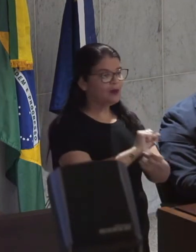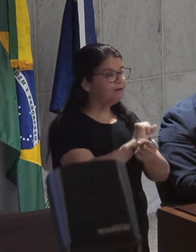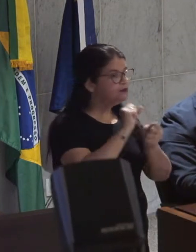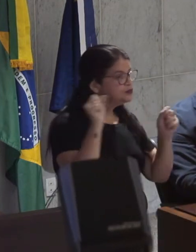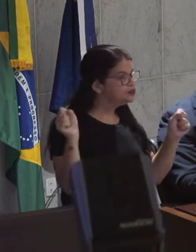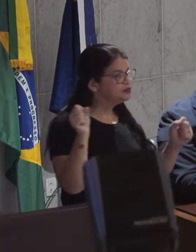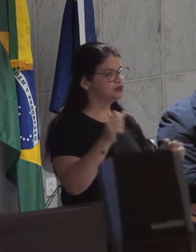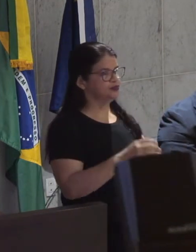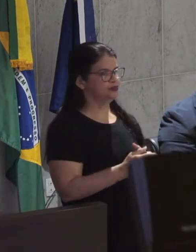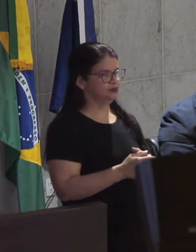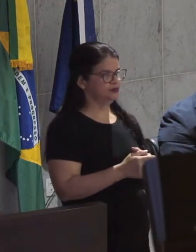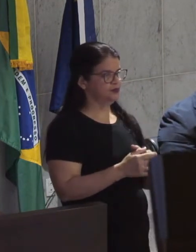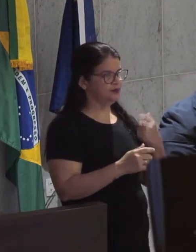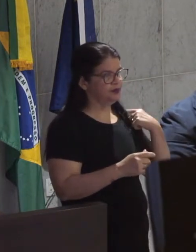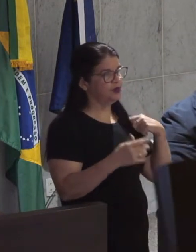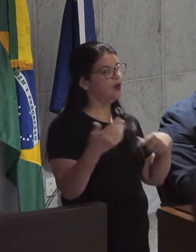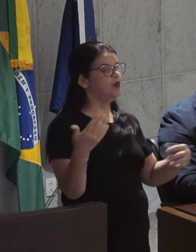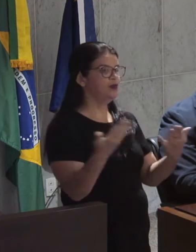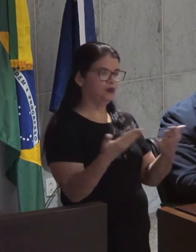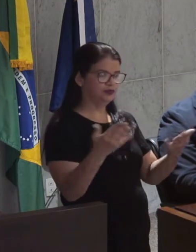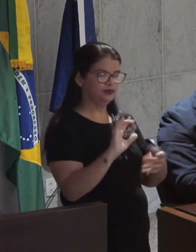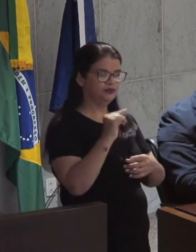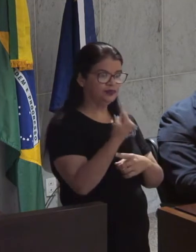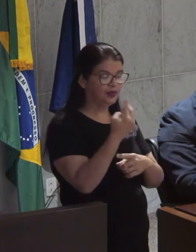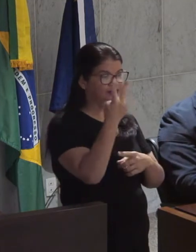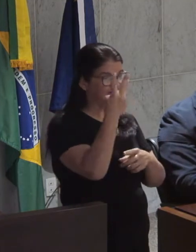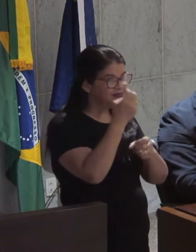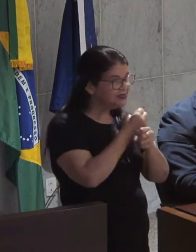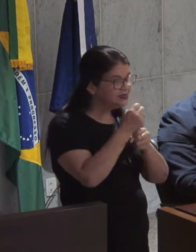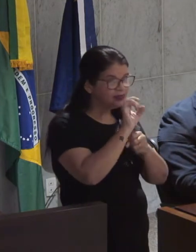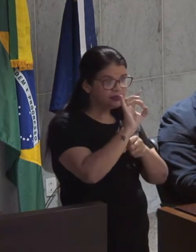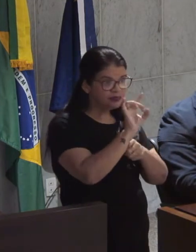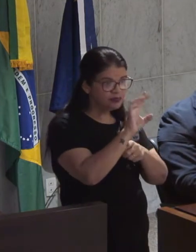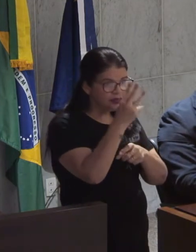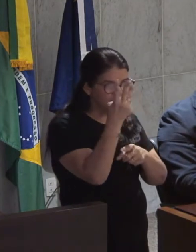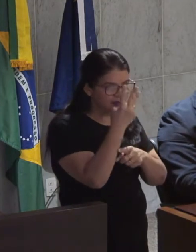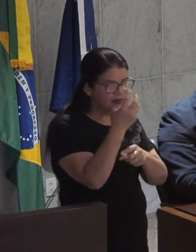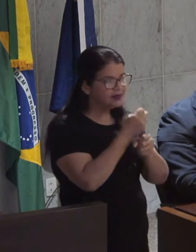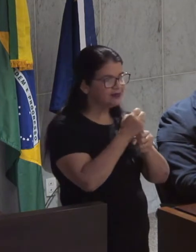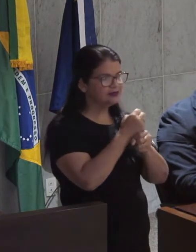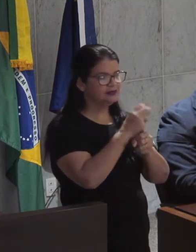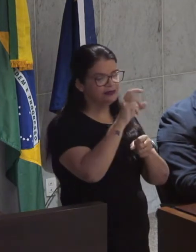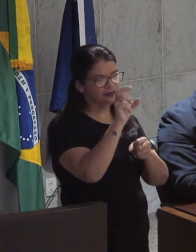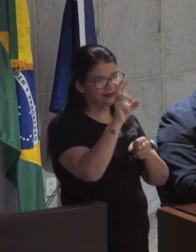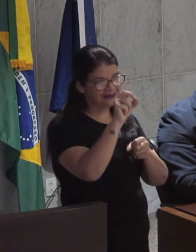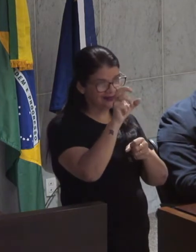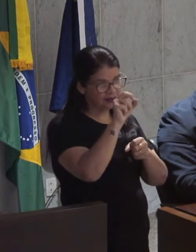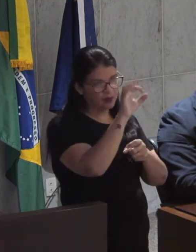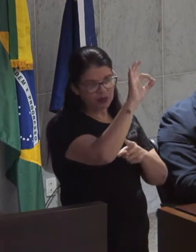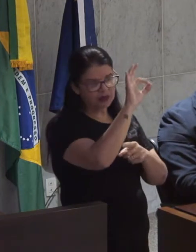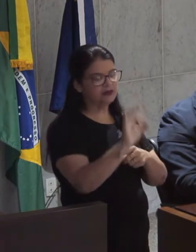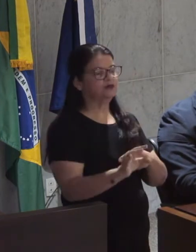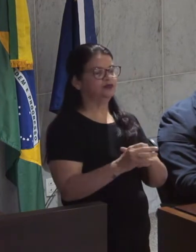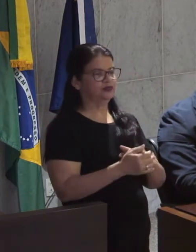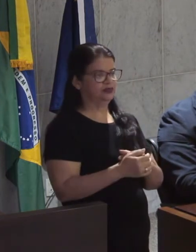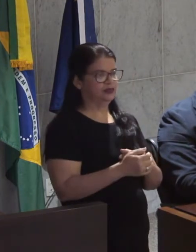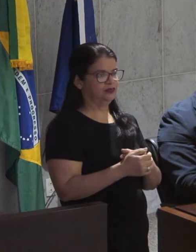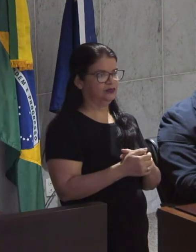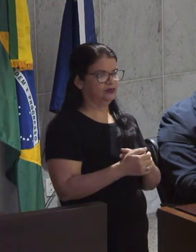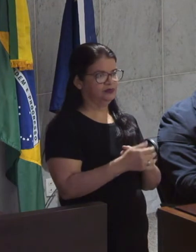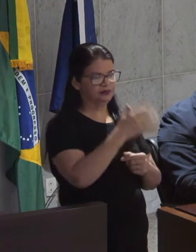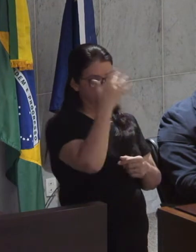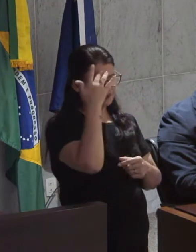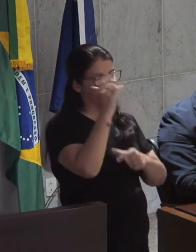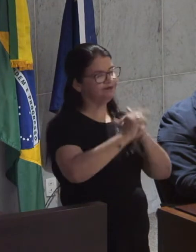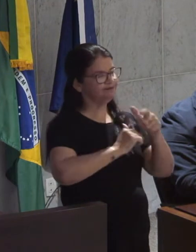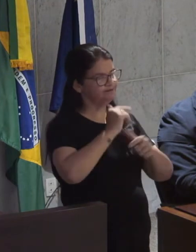absurdo que hoje nós, em 3 anos, apenas 3 anos, 50% do efetivo